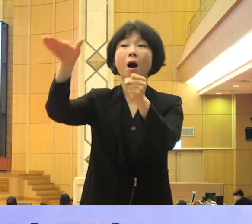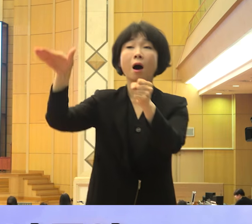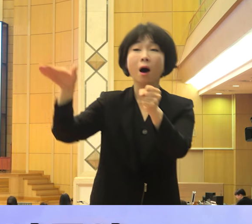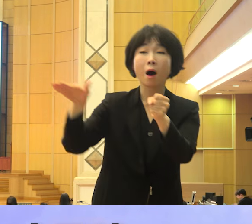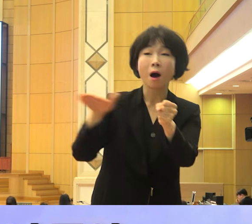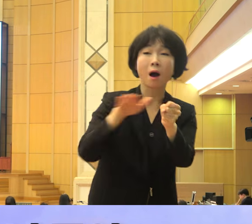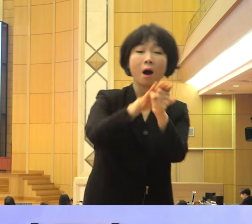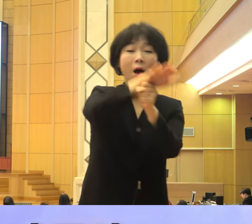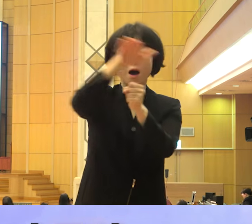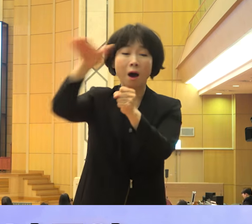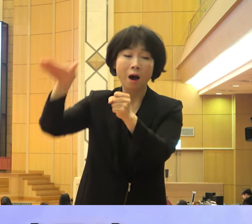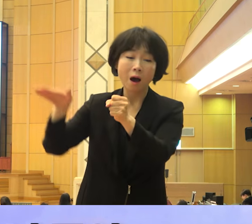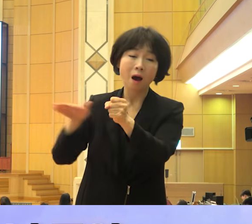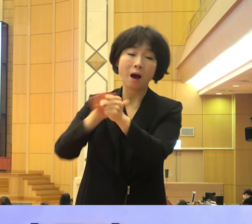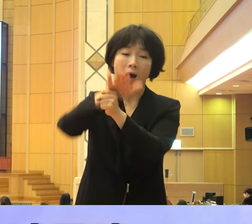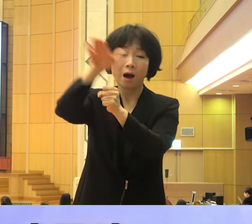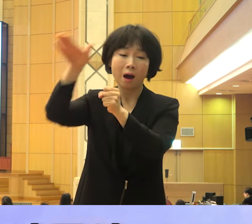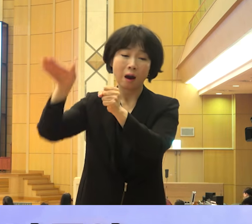사랑,